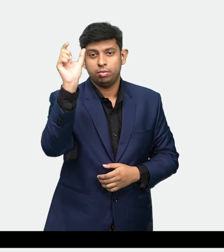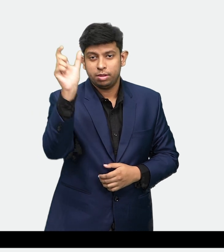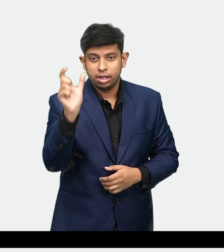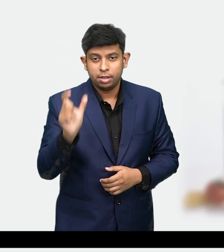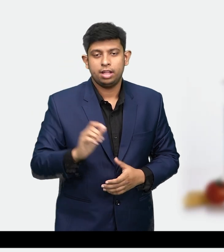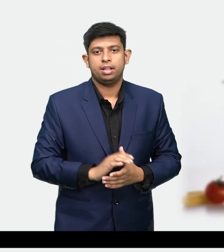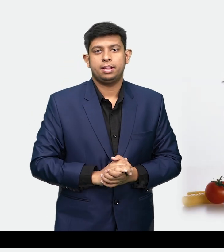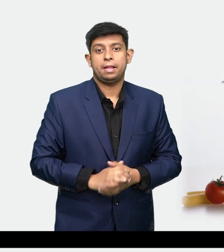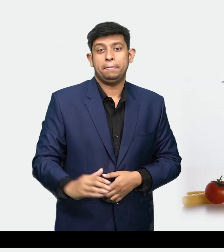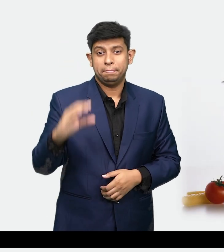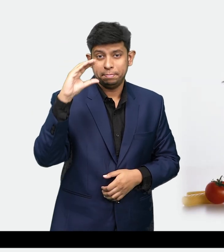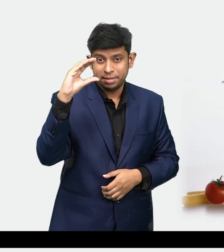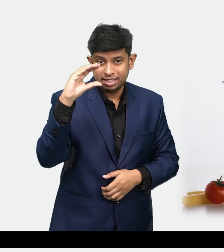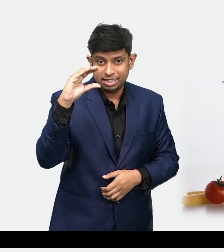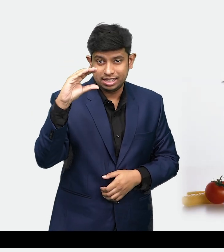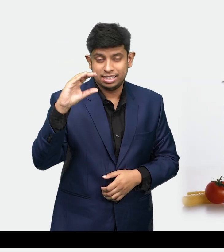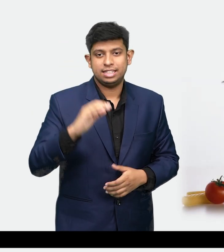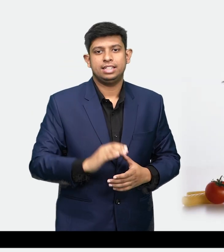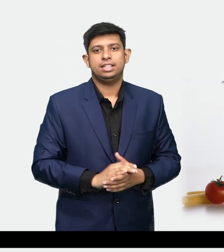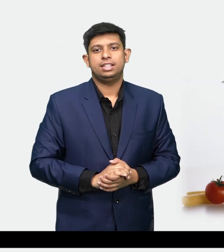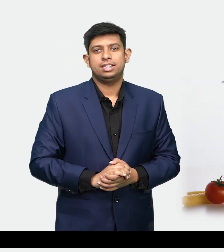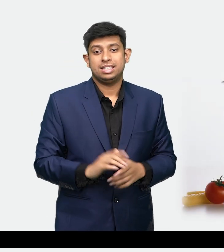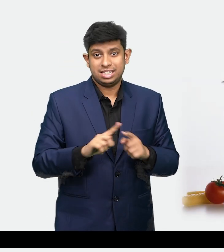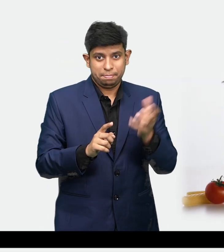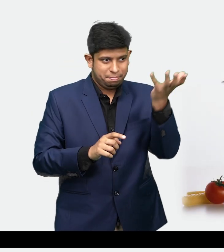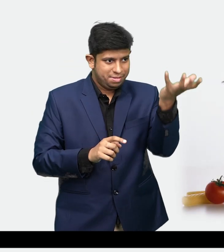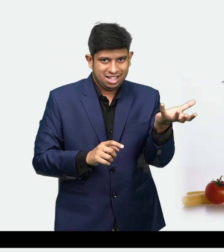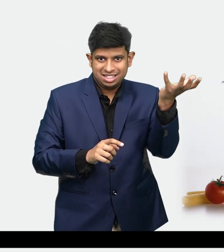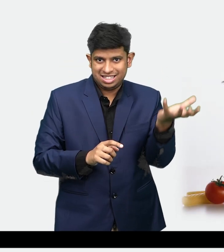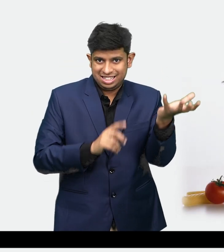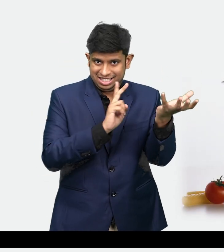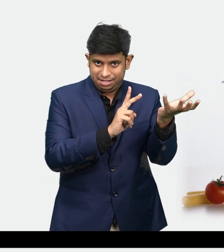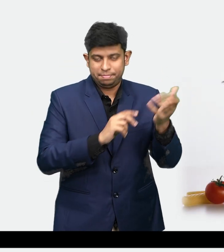ಕೀವರ್ಡ್ಗಳು: ಸಾಂದ್ರತೆ, ಸಮೂಹ,